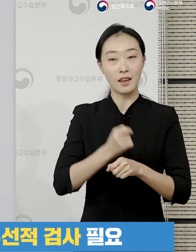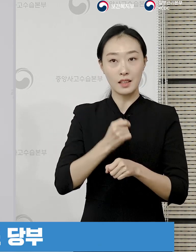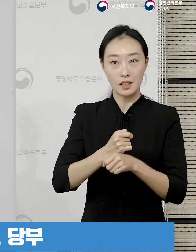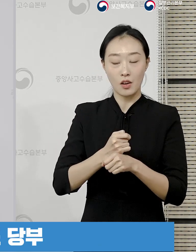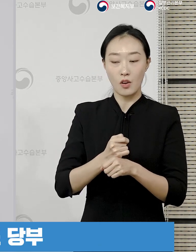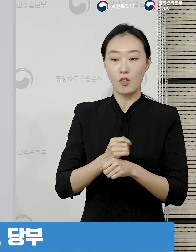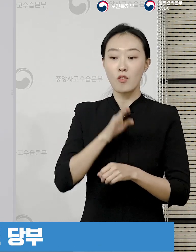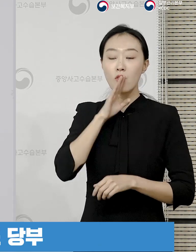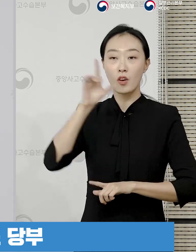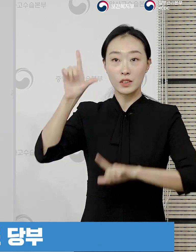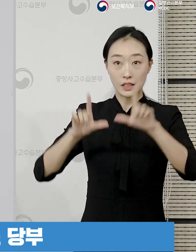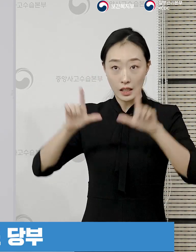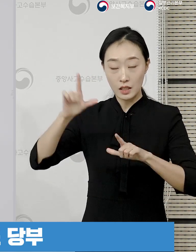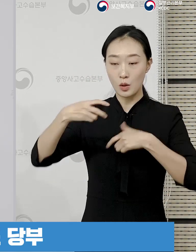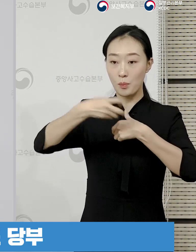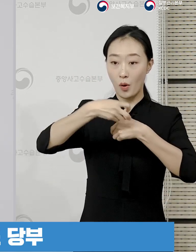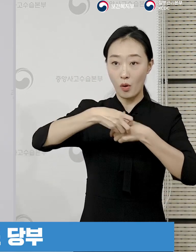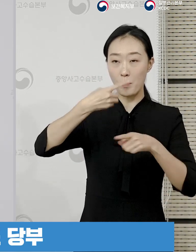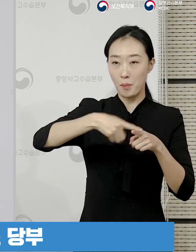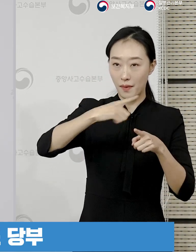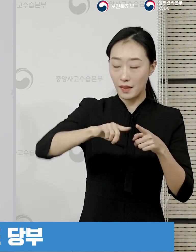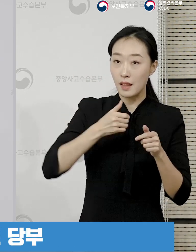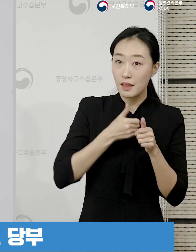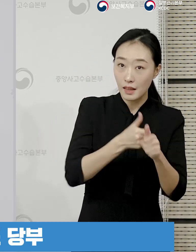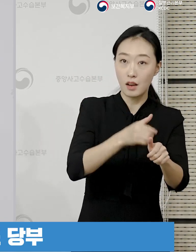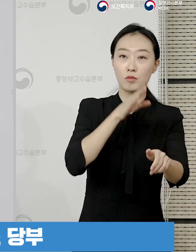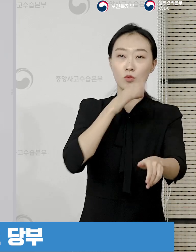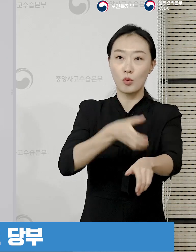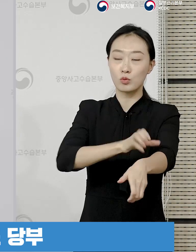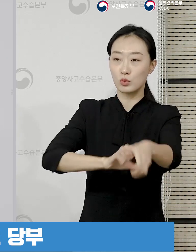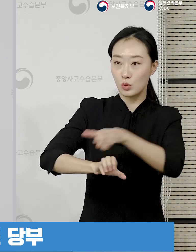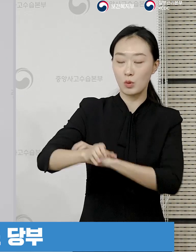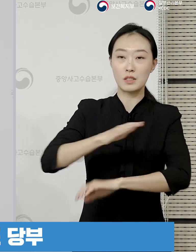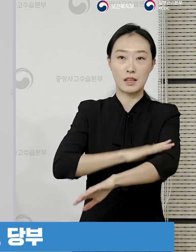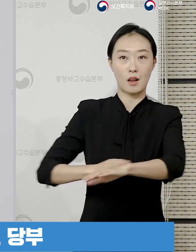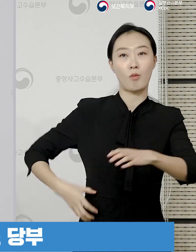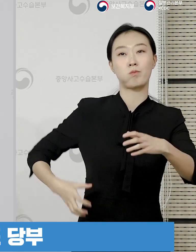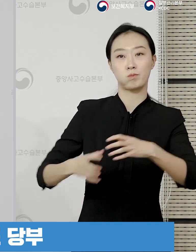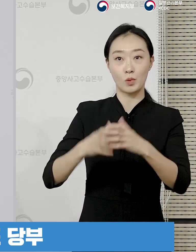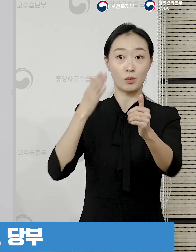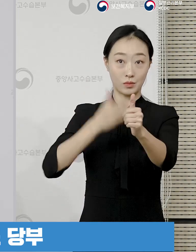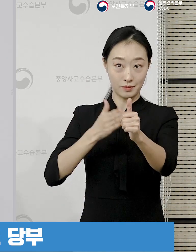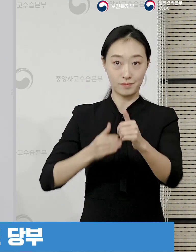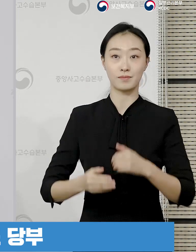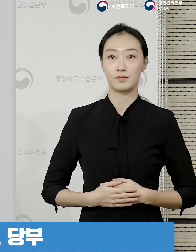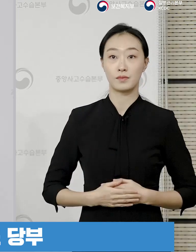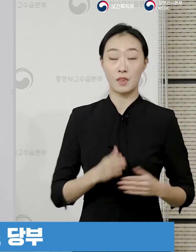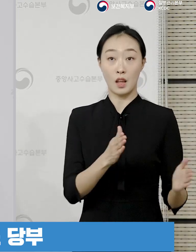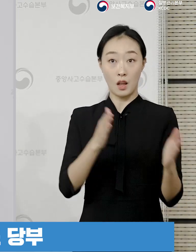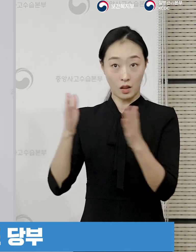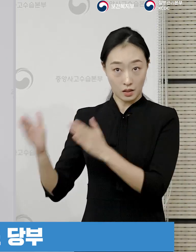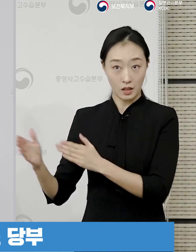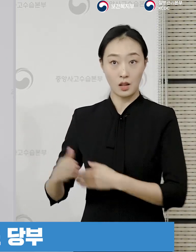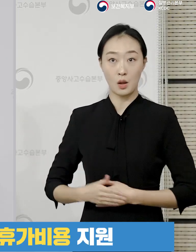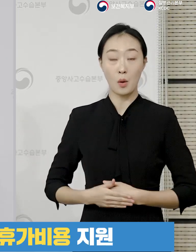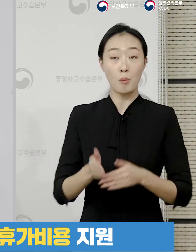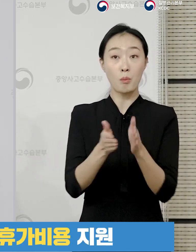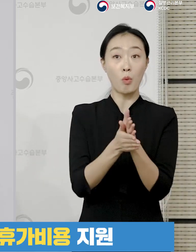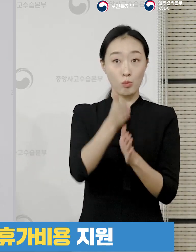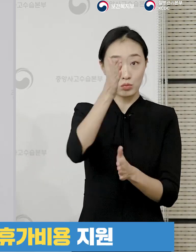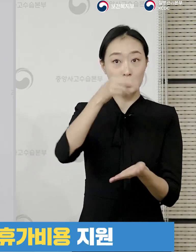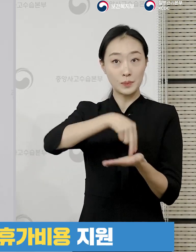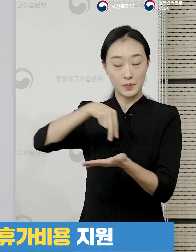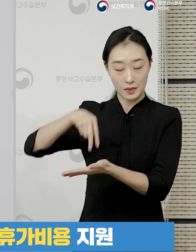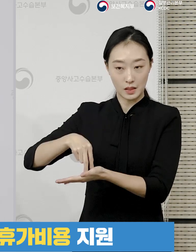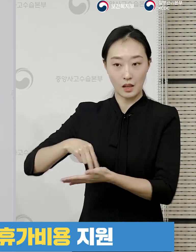유념하셔서 현장에서의 의료진 판단에 따라 적극적으로 협조해 주시기를 당부드립니다.